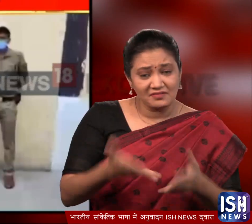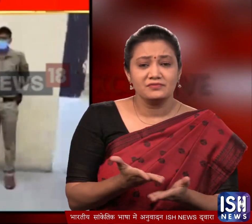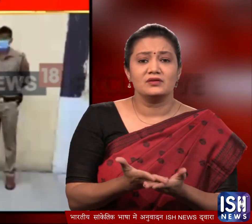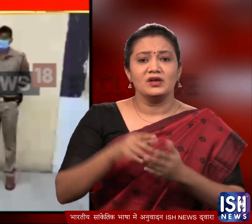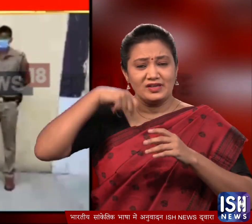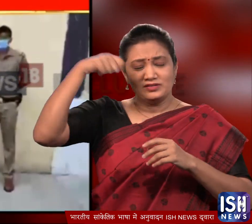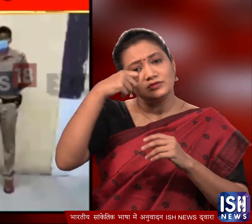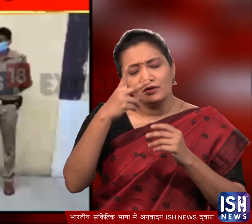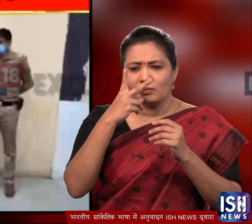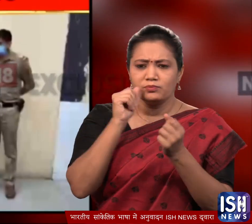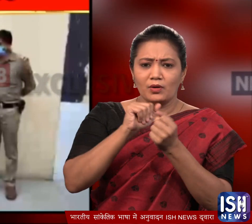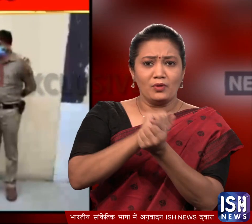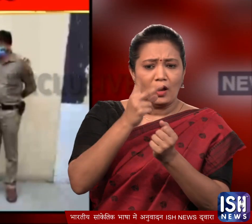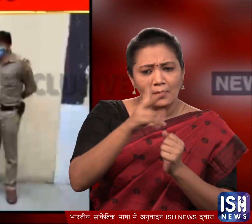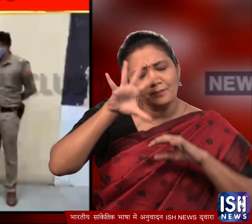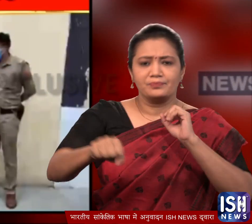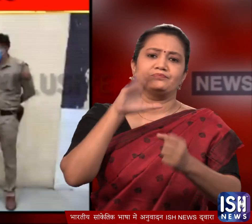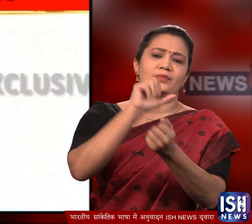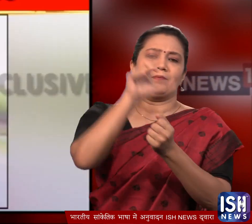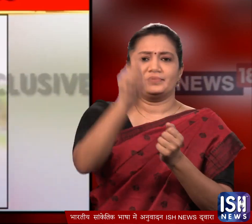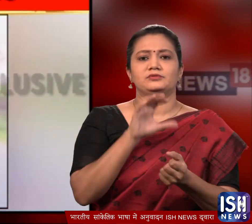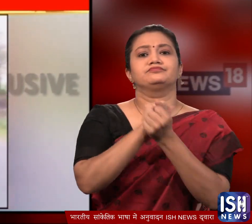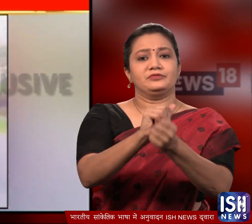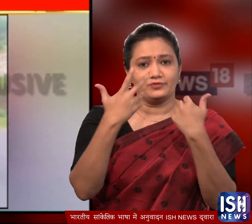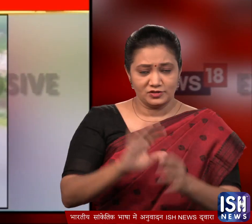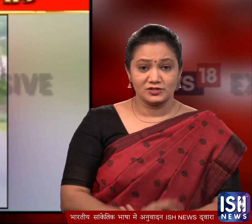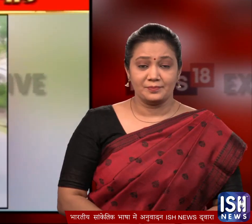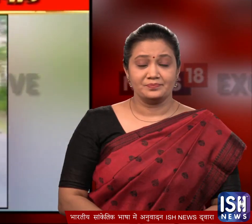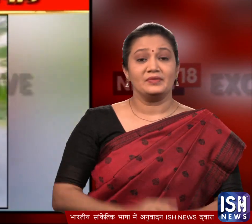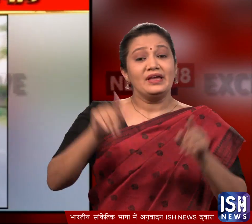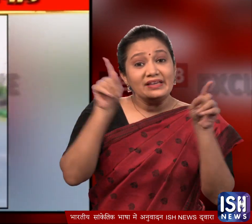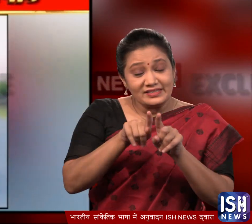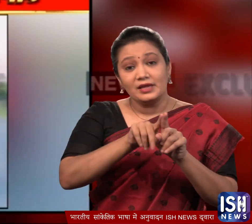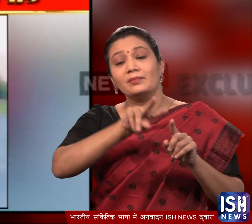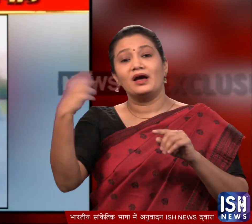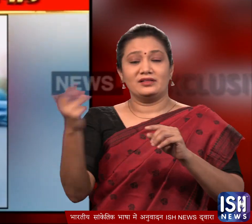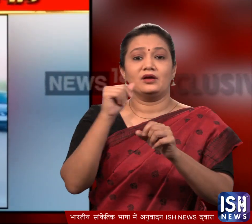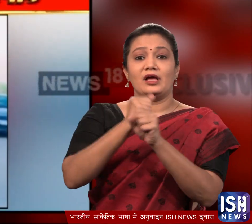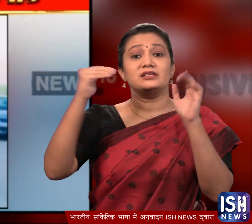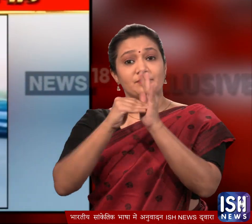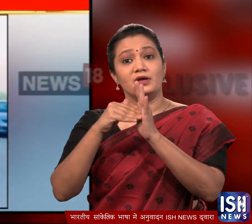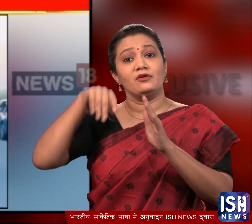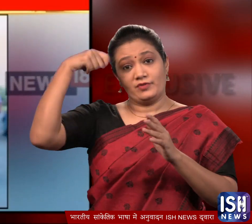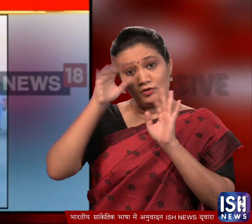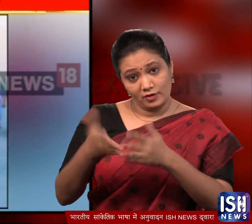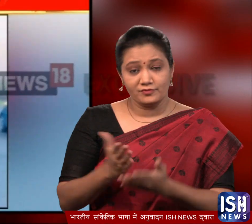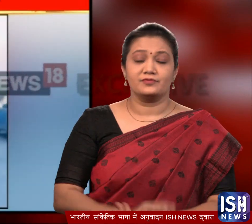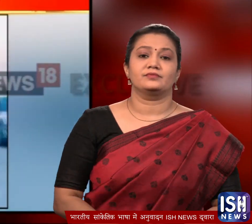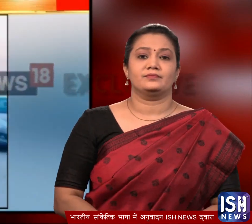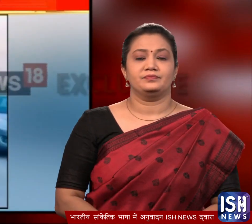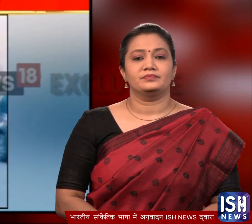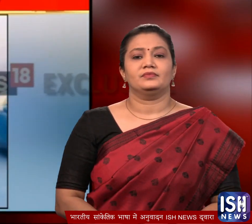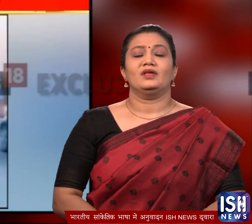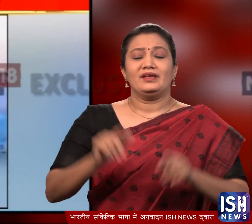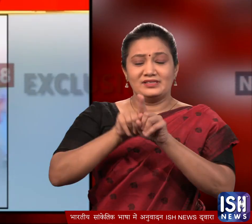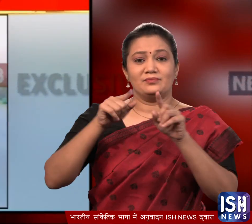का यह वीडियो सामने आने के बाद पुलिस ने आरोपी को गिरफ्तार कर लिया। कुछ इसी तरह मोटरसाइकिल पर जानलेवा स्टंट करने का वीडियो गाजियाबाद से भी सामने आया,